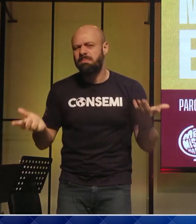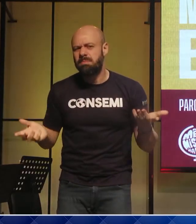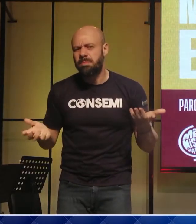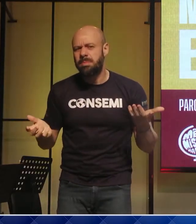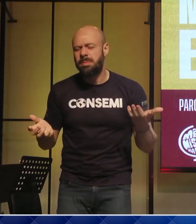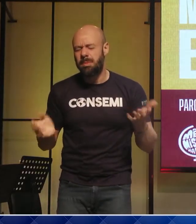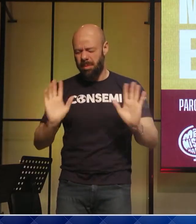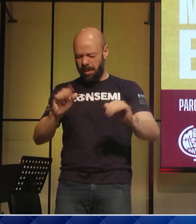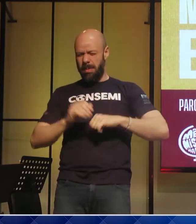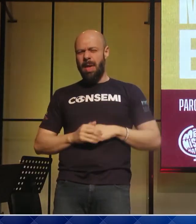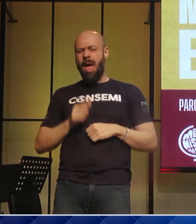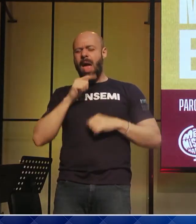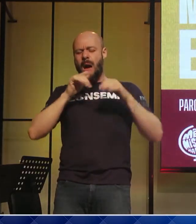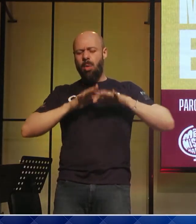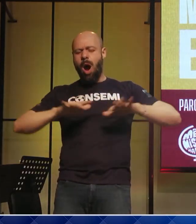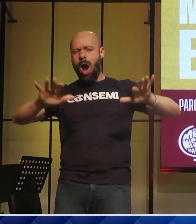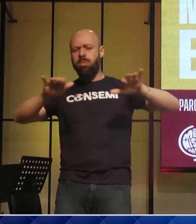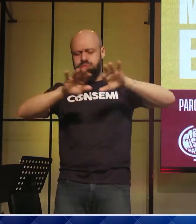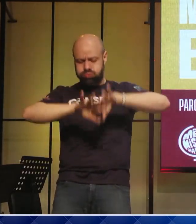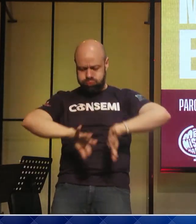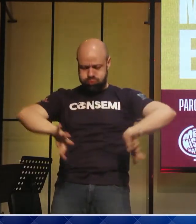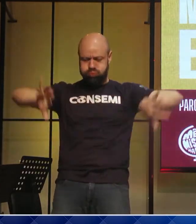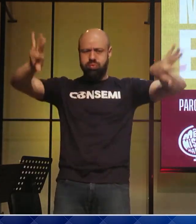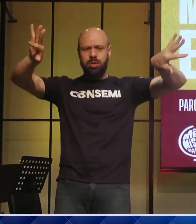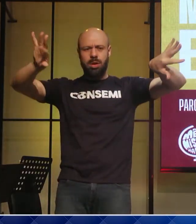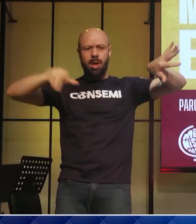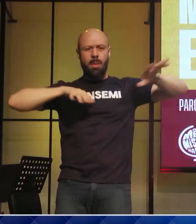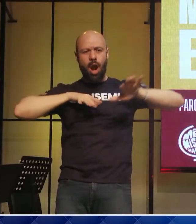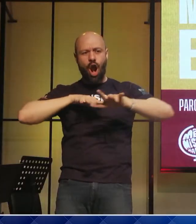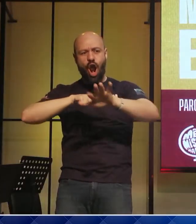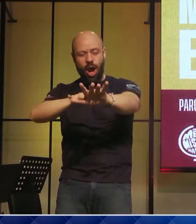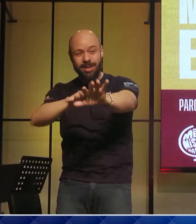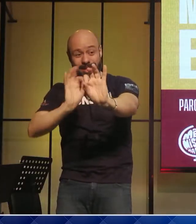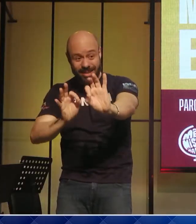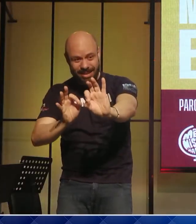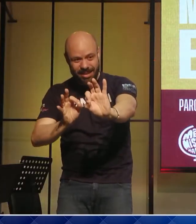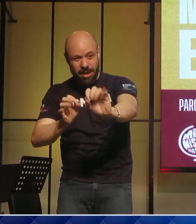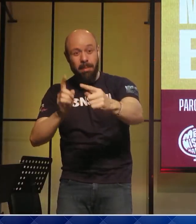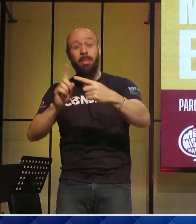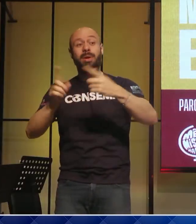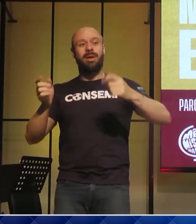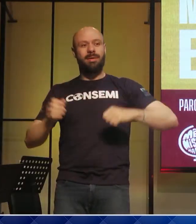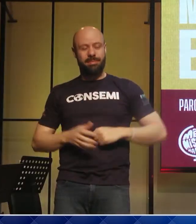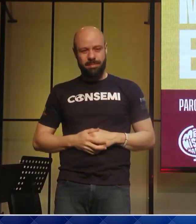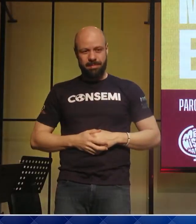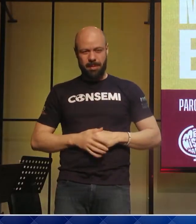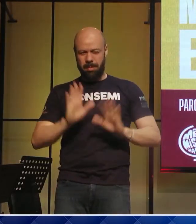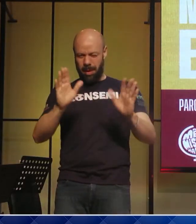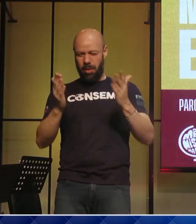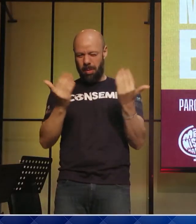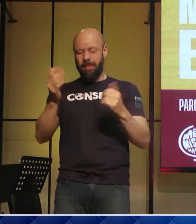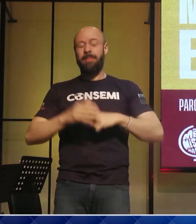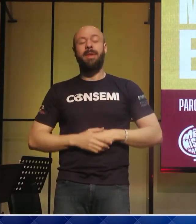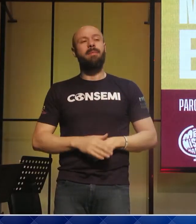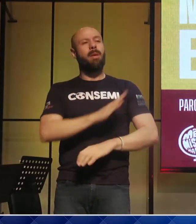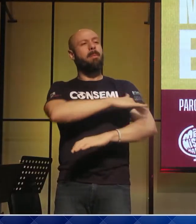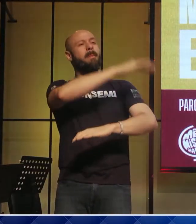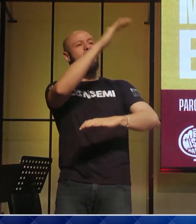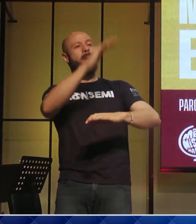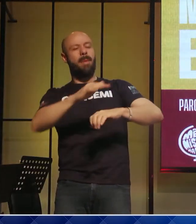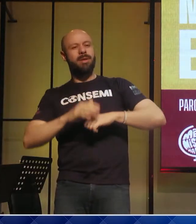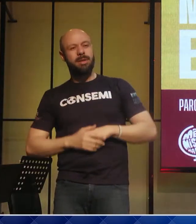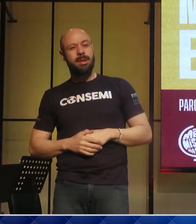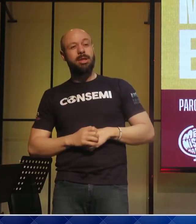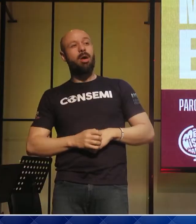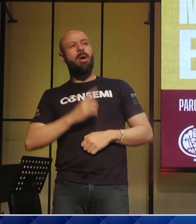nos diz que através da nossa oração nós podemos dizer: monte, sai da frente. E eu quero